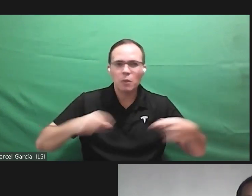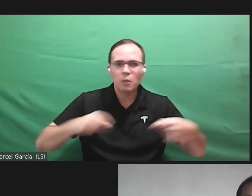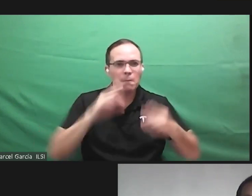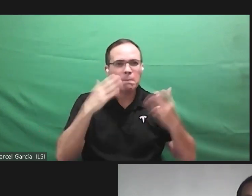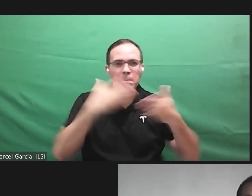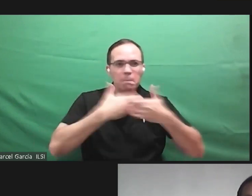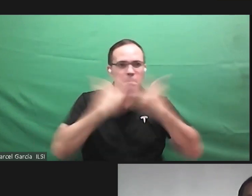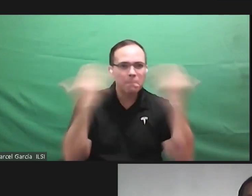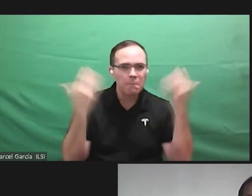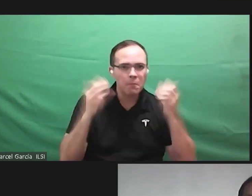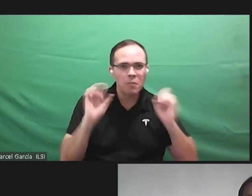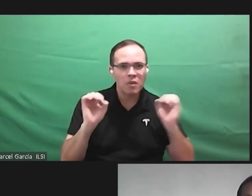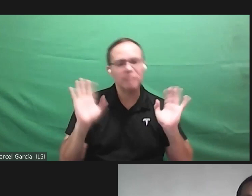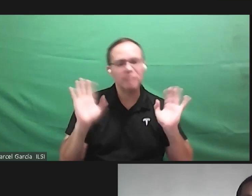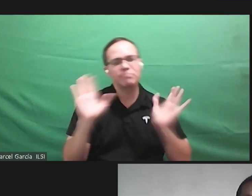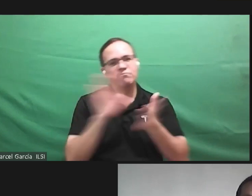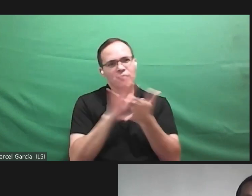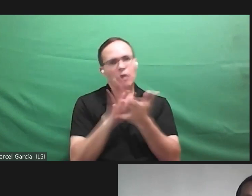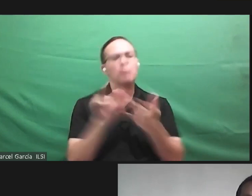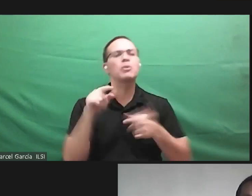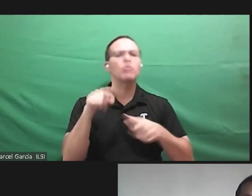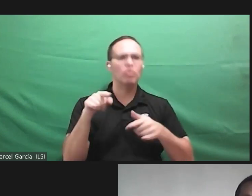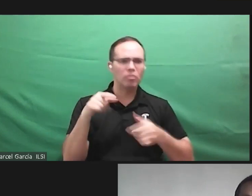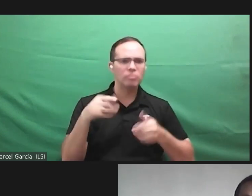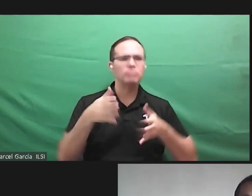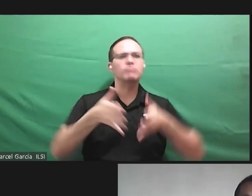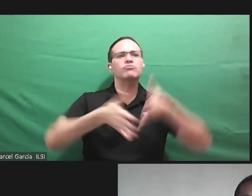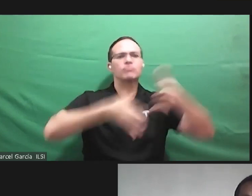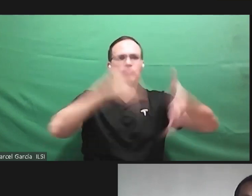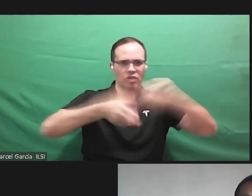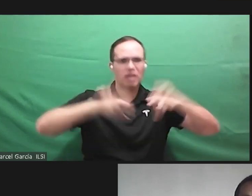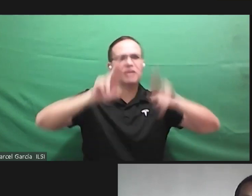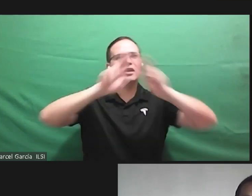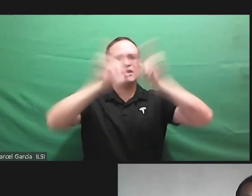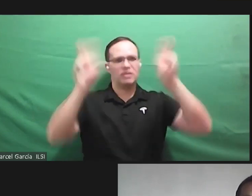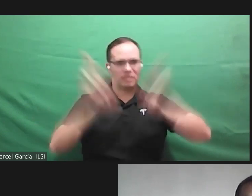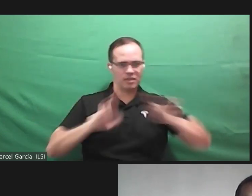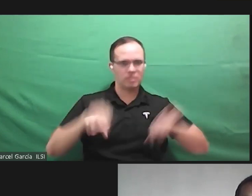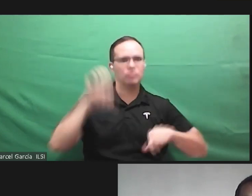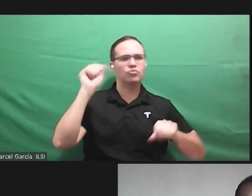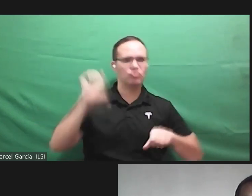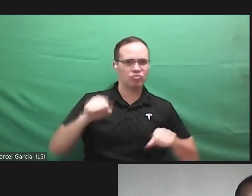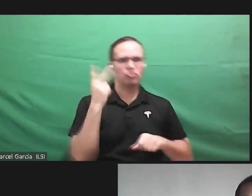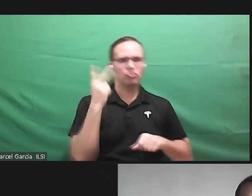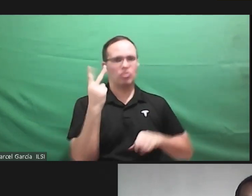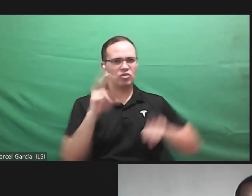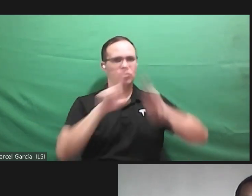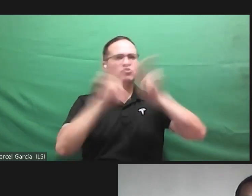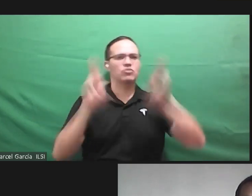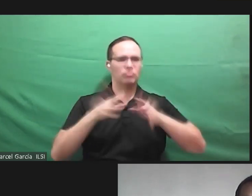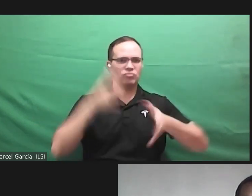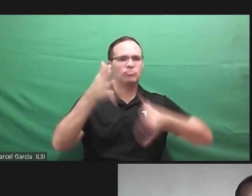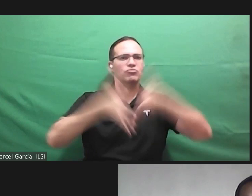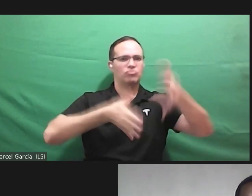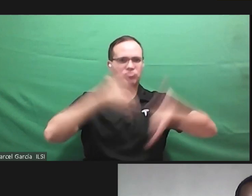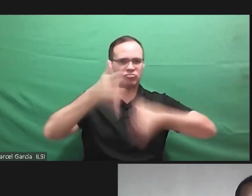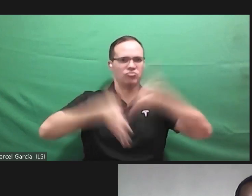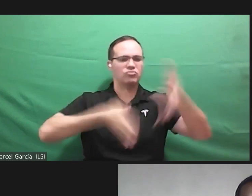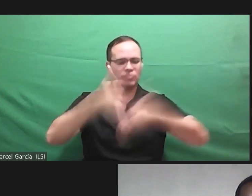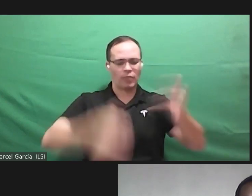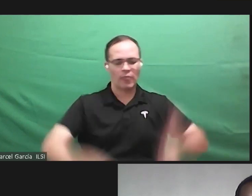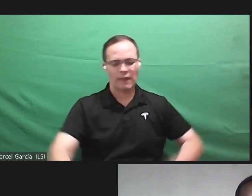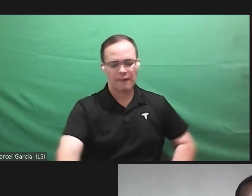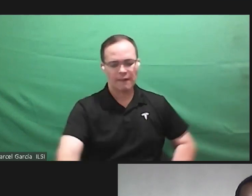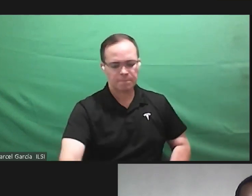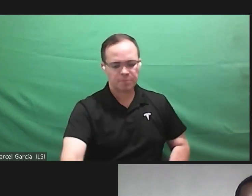con los compañeros con lengua de señas internacional que nos acompañarán. Ya, entonces, no sé si le damos la palabra a Guillermo, por favor.